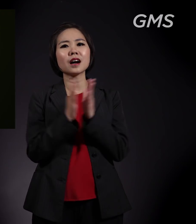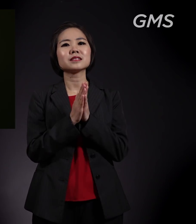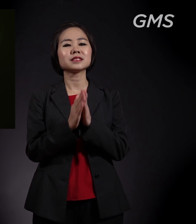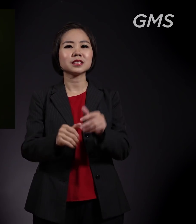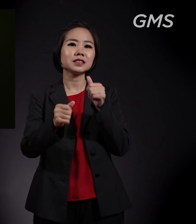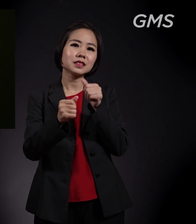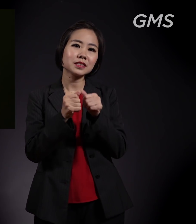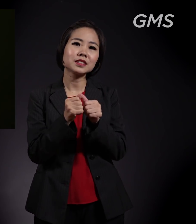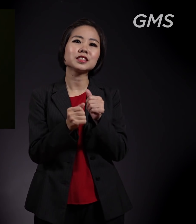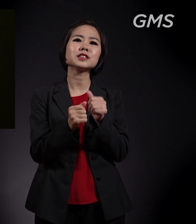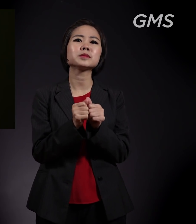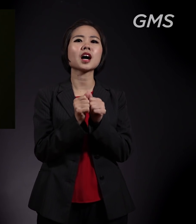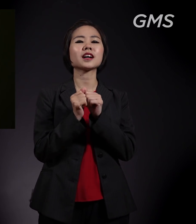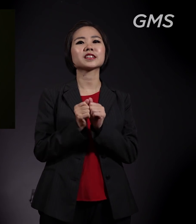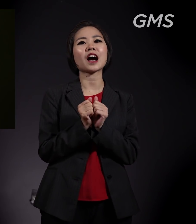dan